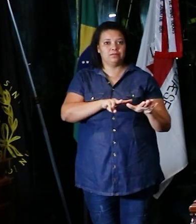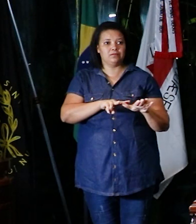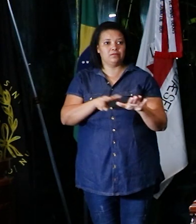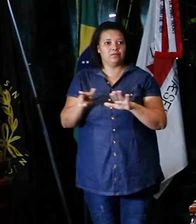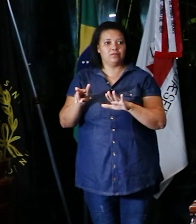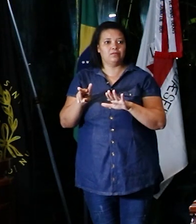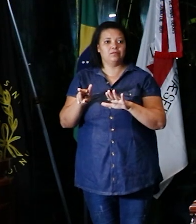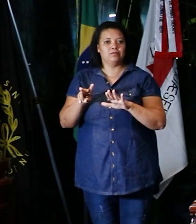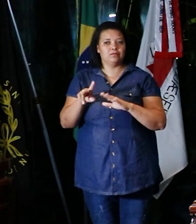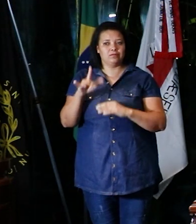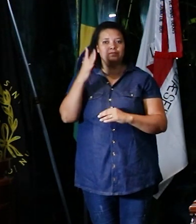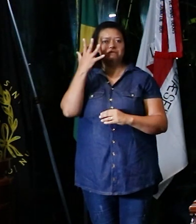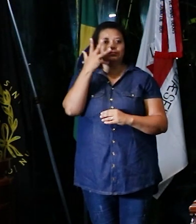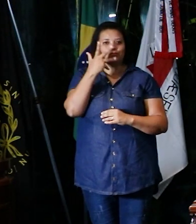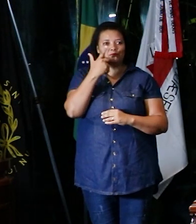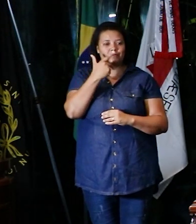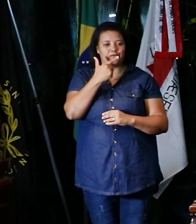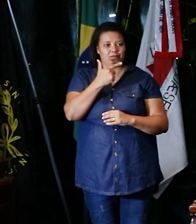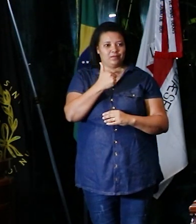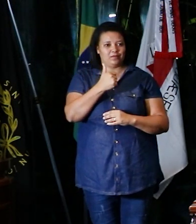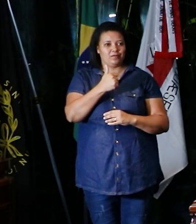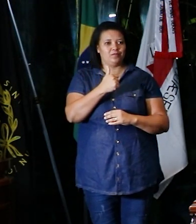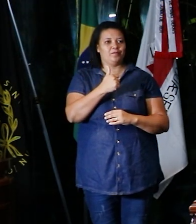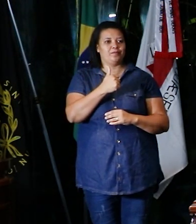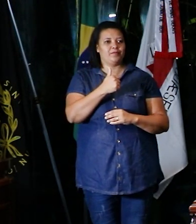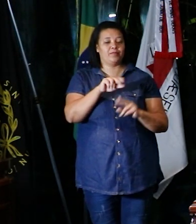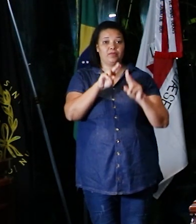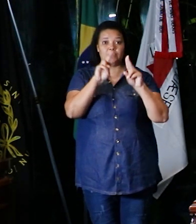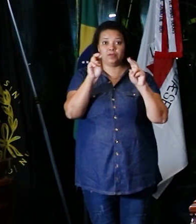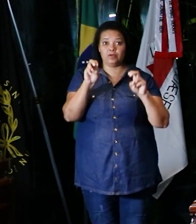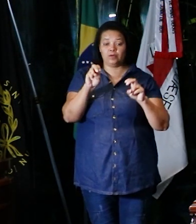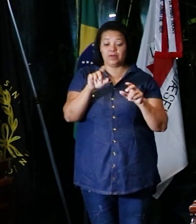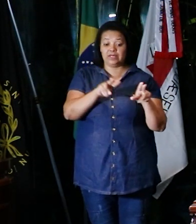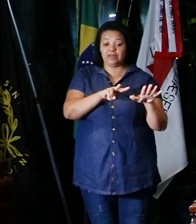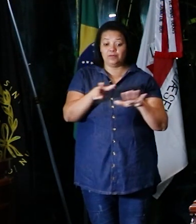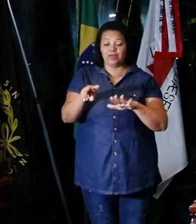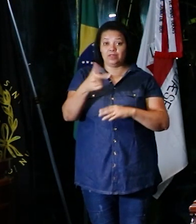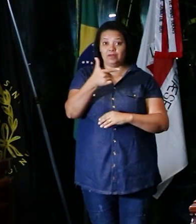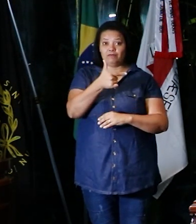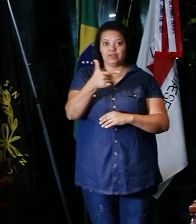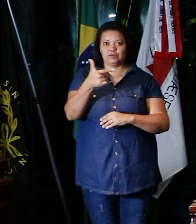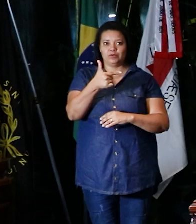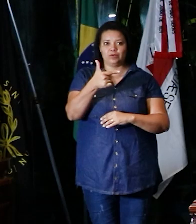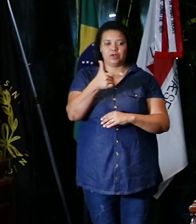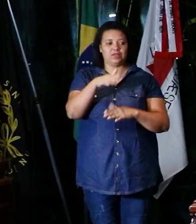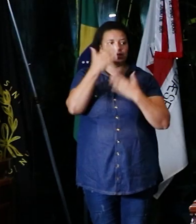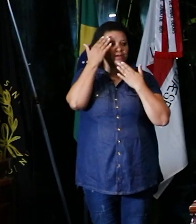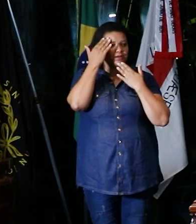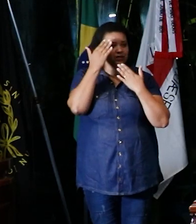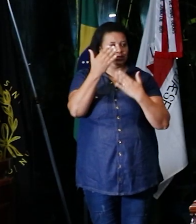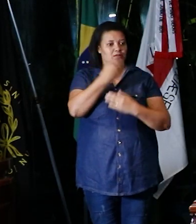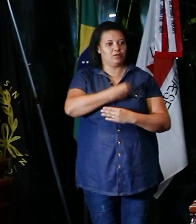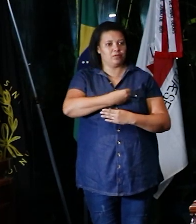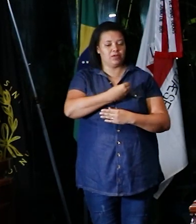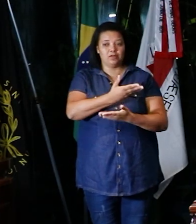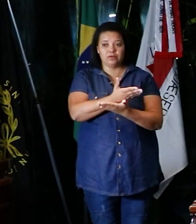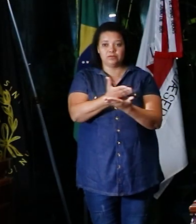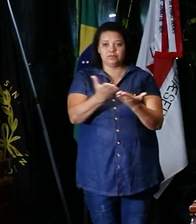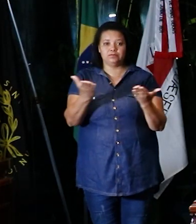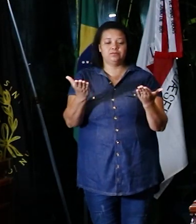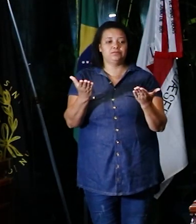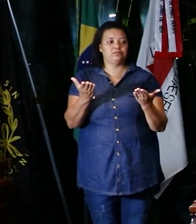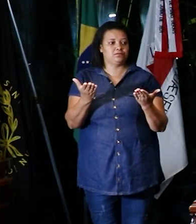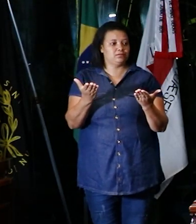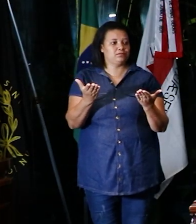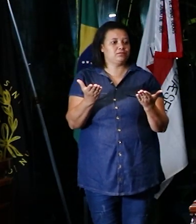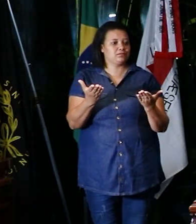tão brilhante, a nossa semana sobre a semana de 22. Quero agradecer demais a presença de todos